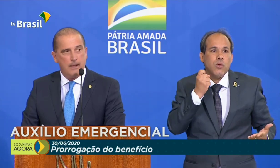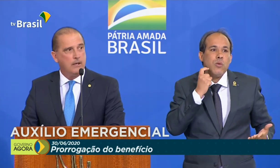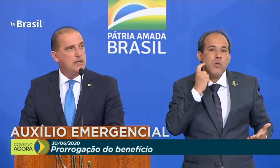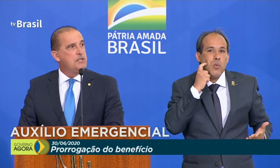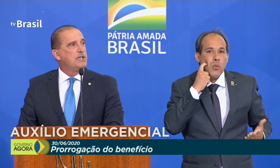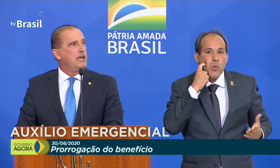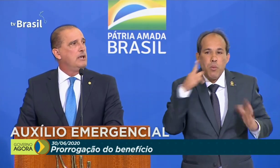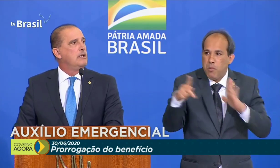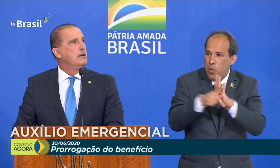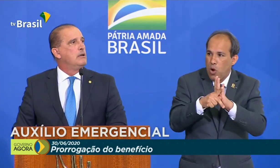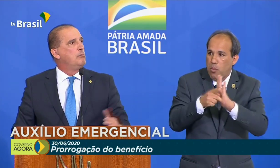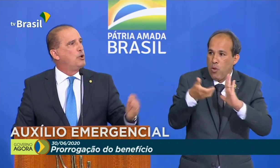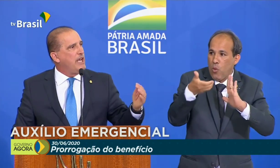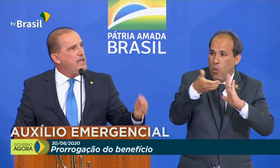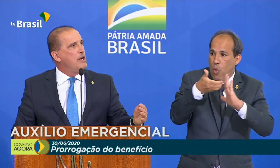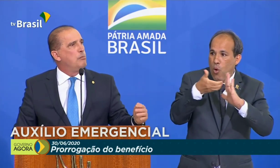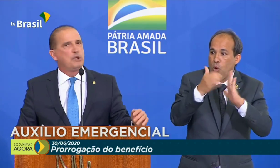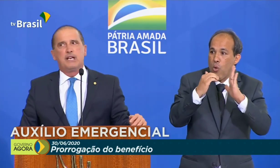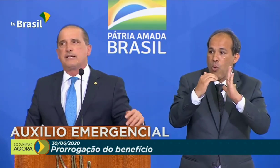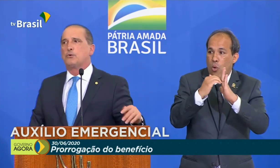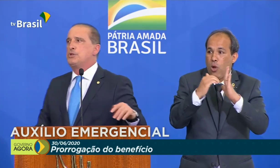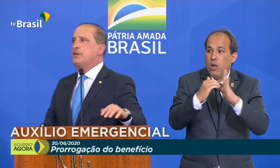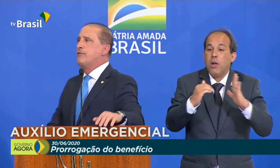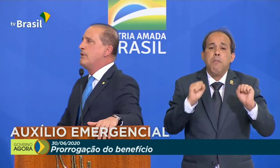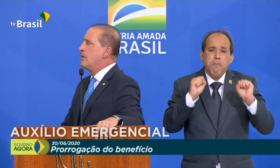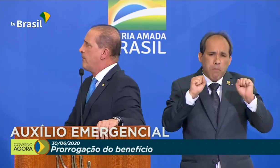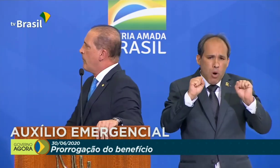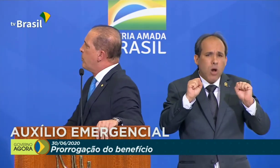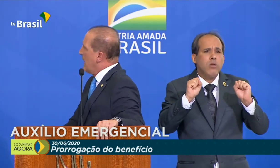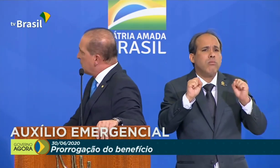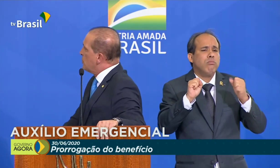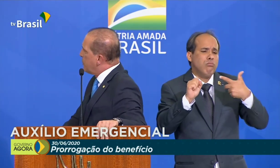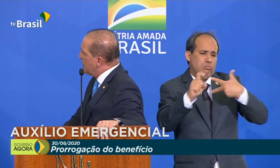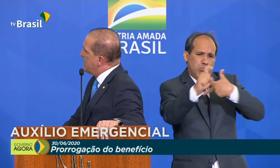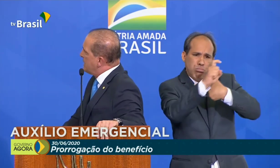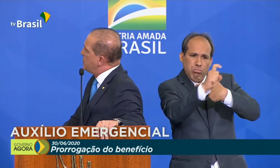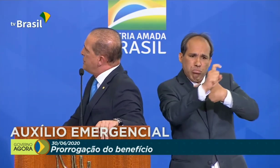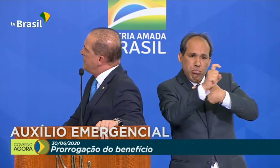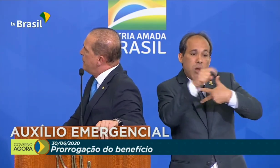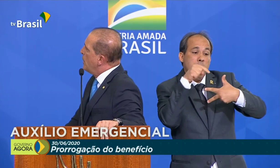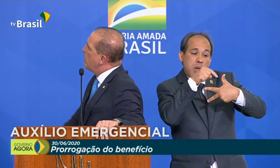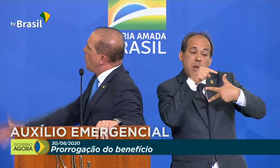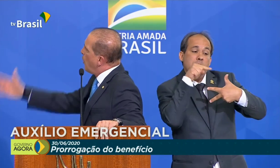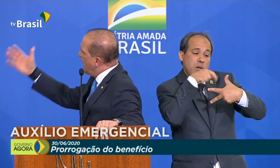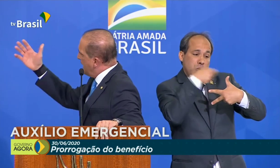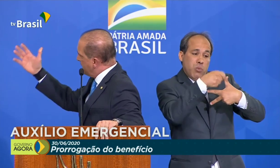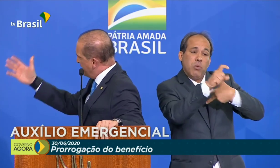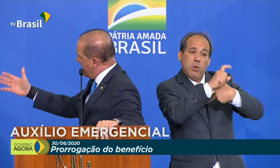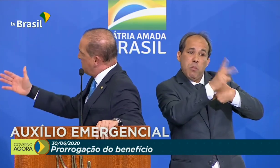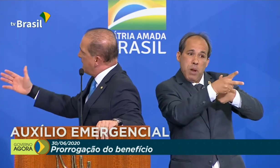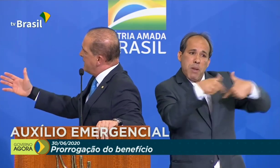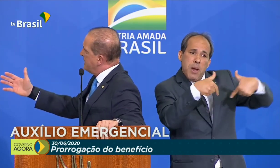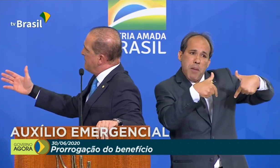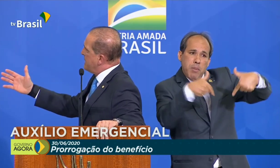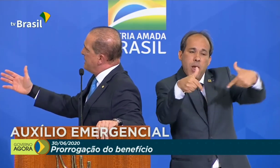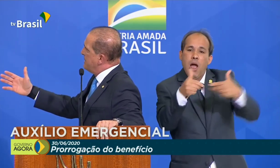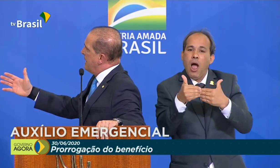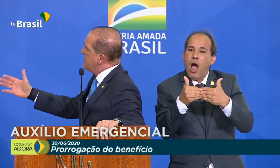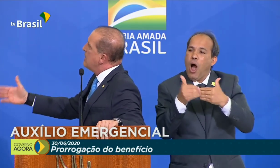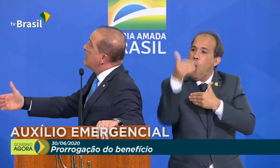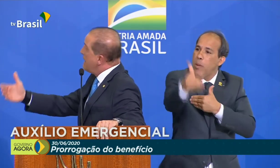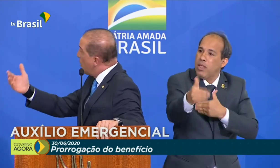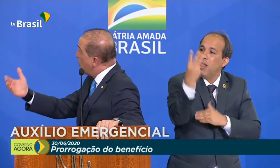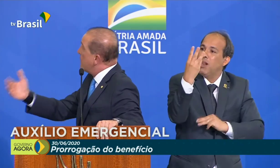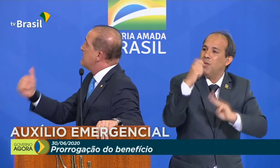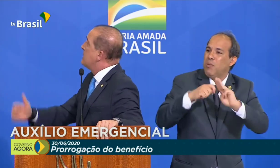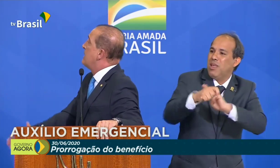Nacional, de que poderia o Poder Executivo, por ato do Poder Executivo, prorrogar as 3 parcelas